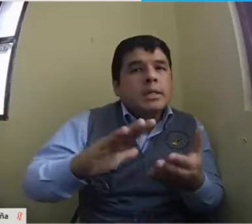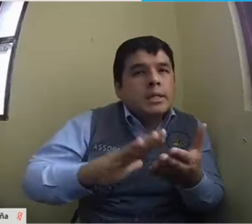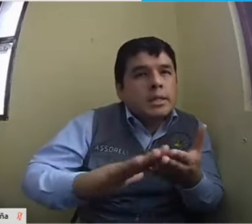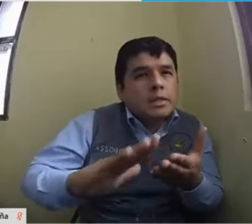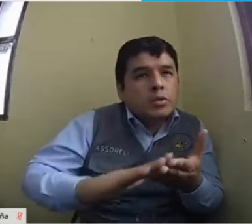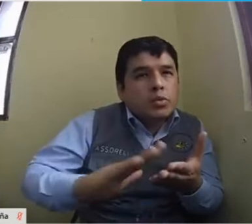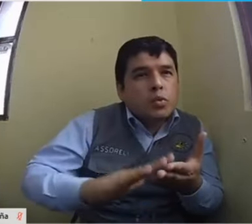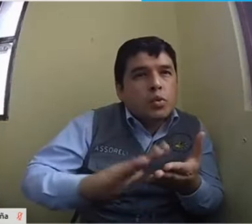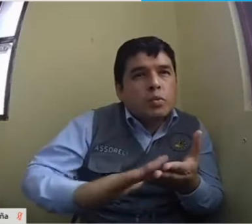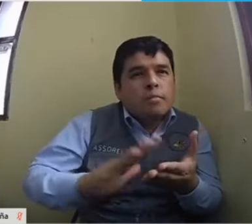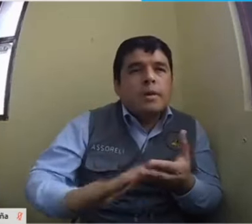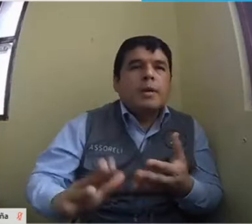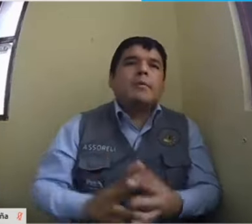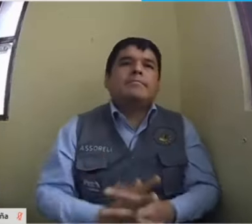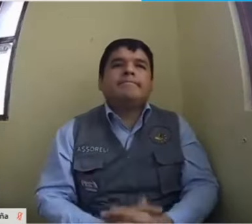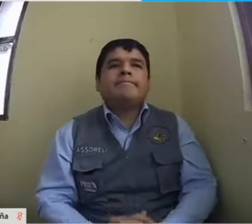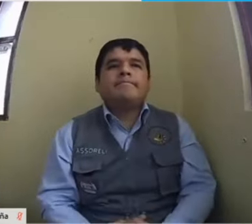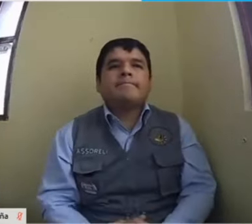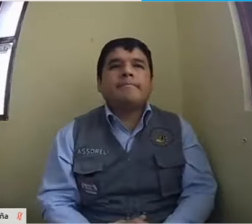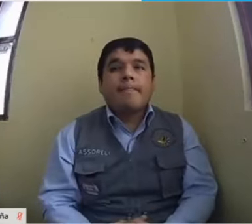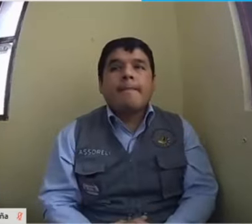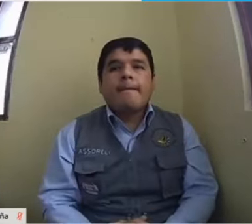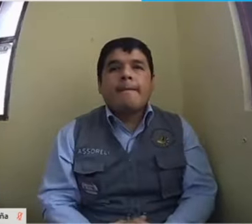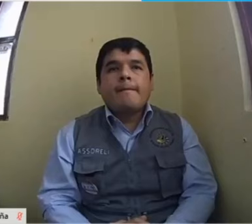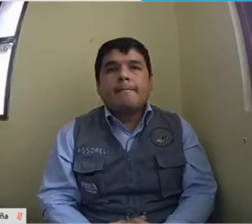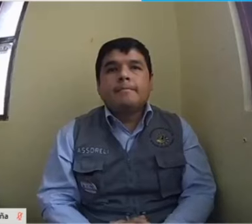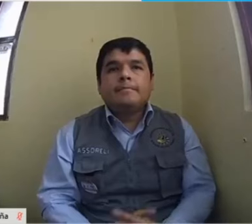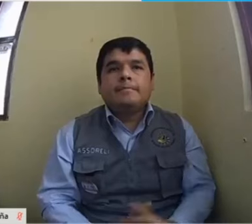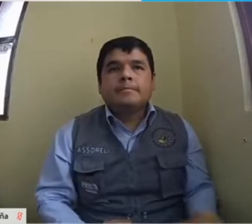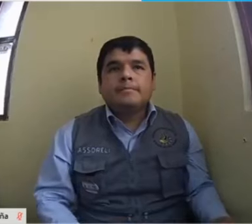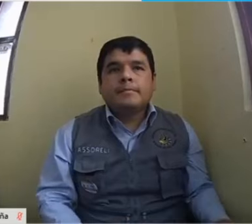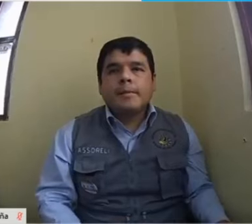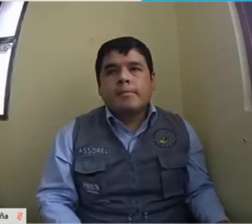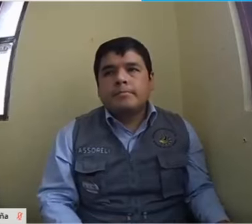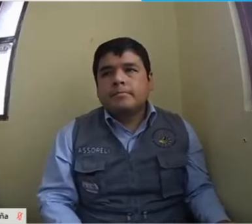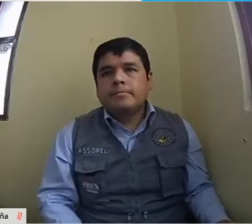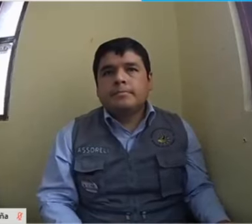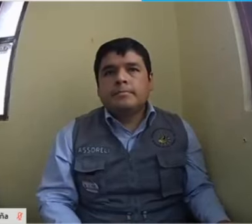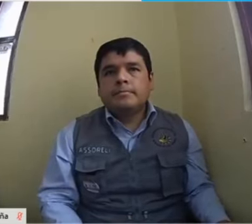perdóname. También aplica esa seña. Mil disculpas. La seña de mil, la coma de la mil.